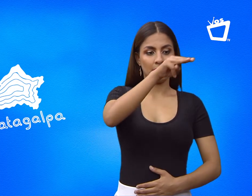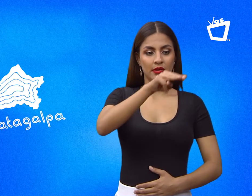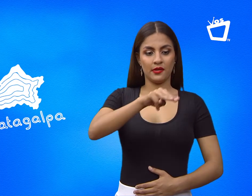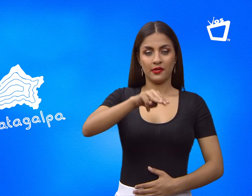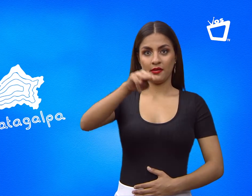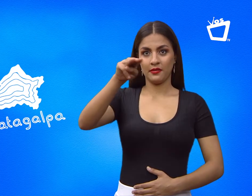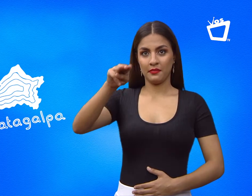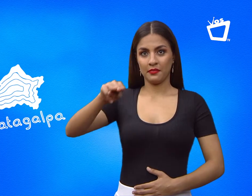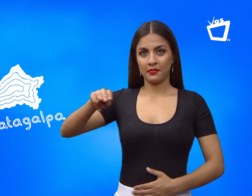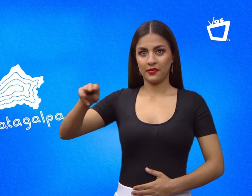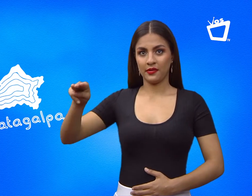Matagalpa.